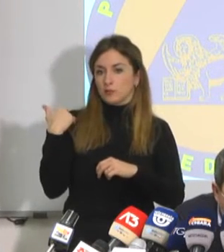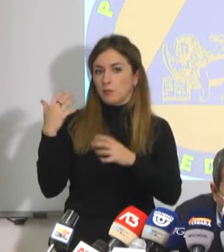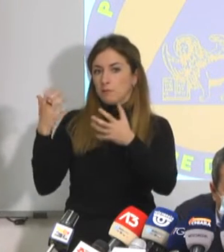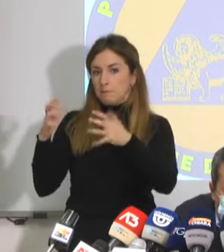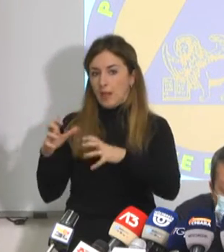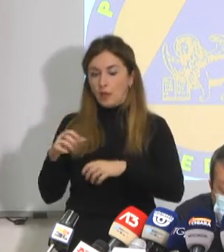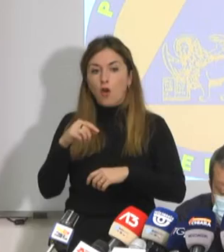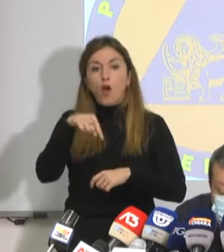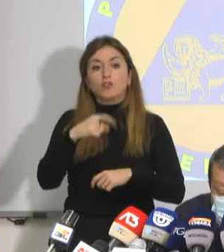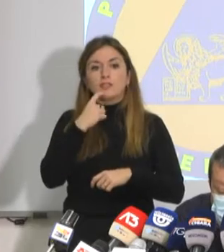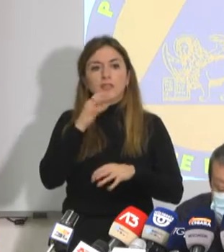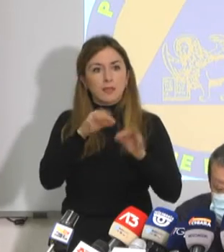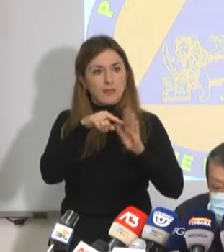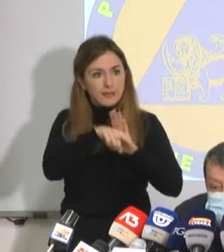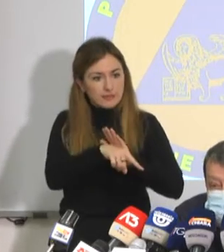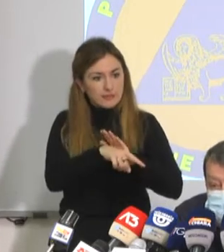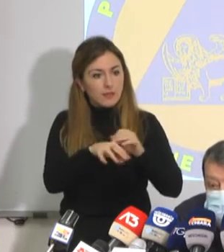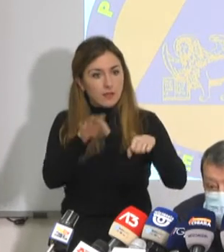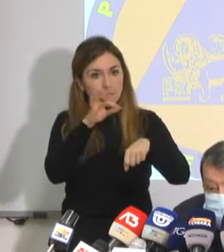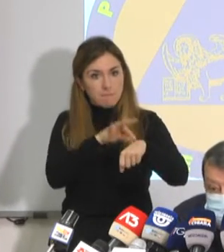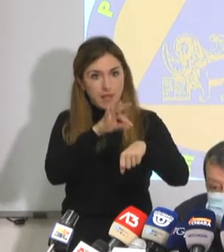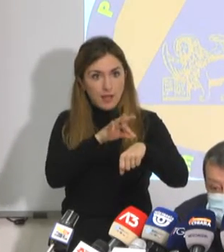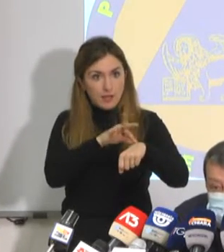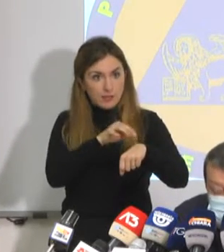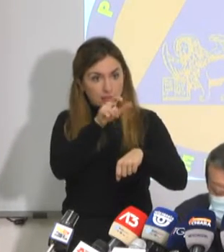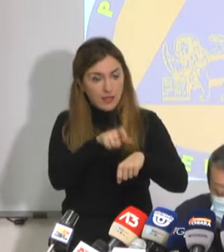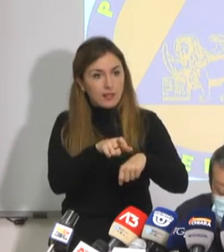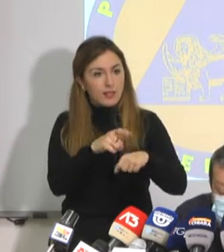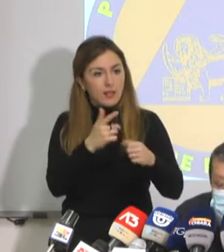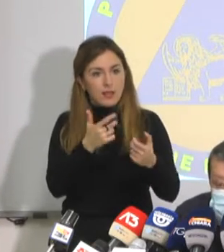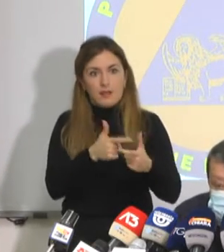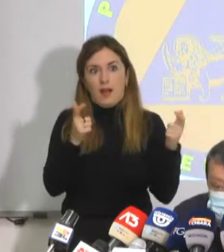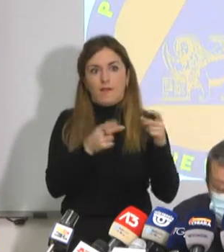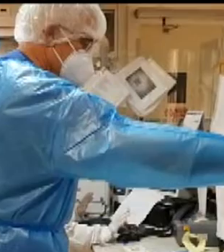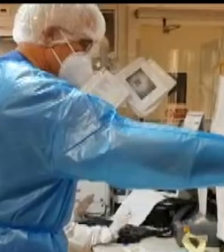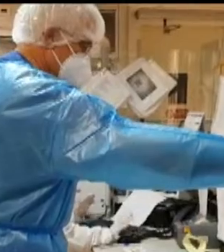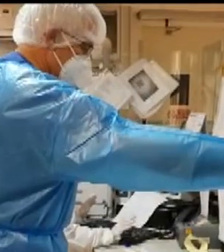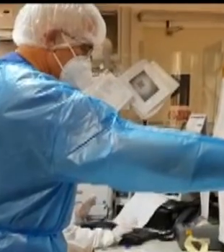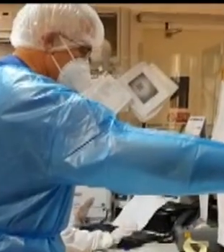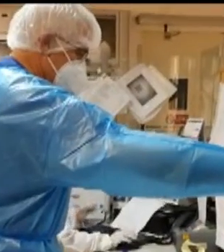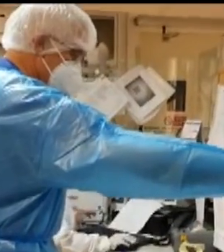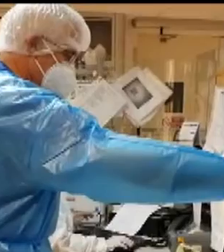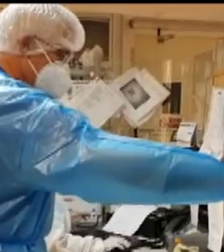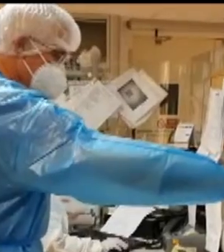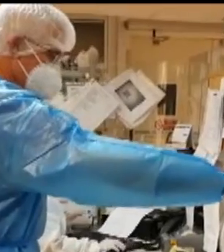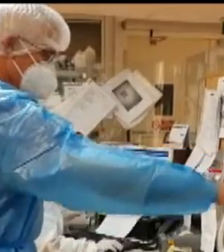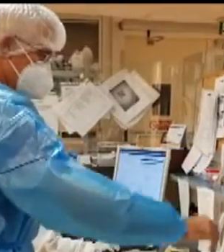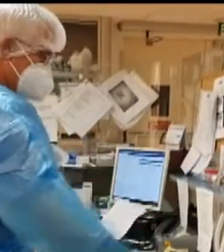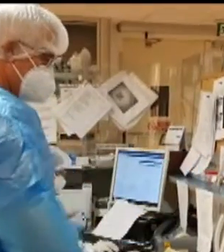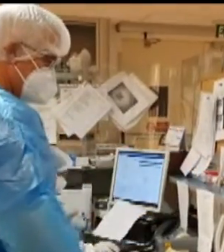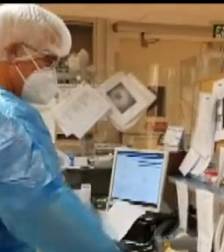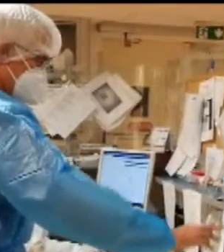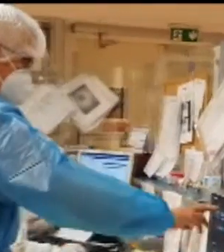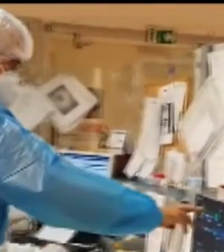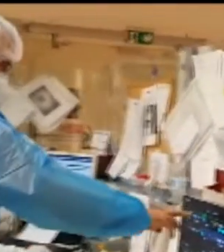invece chi arriva in terapia intensiva ha un quadro mediamente più grave, questo spiega anche una mortalità più alta. Il 10% dei morti ha meno